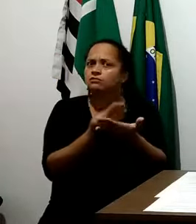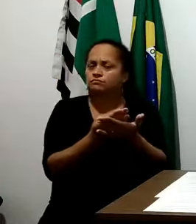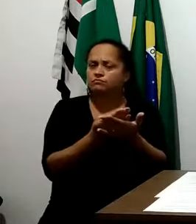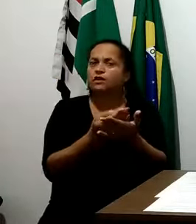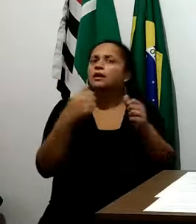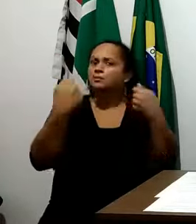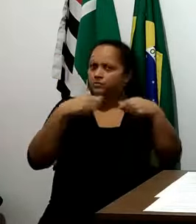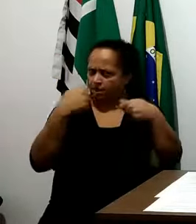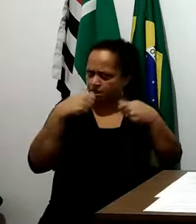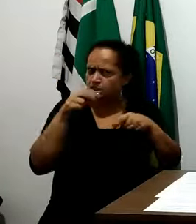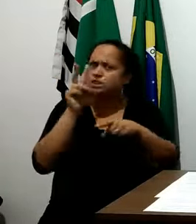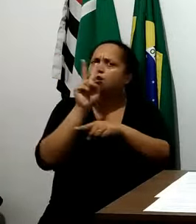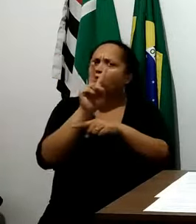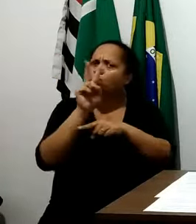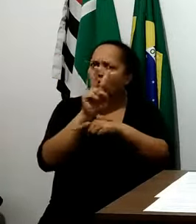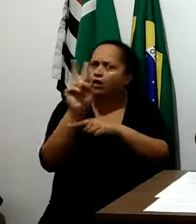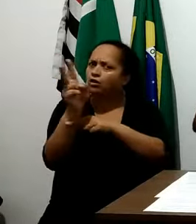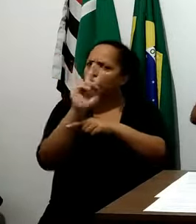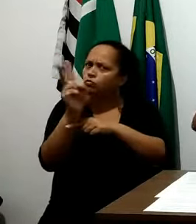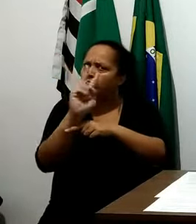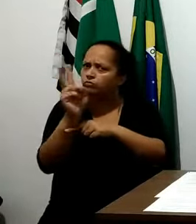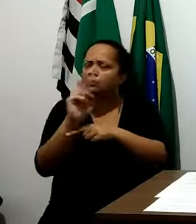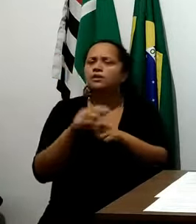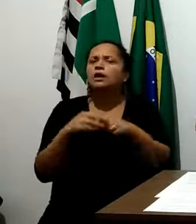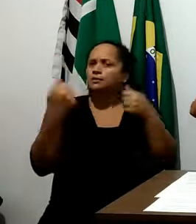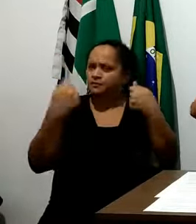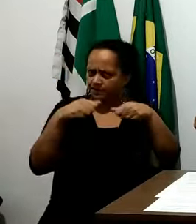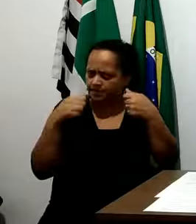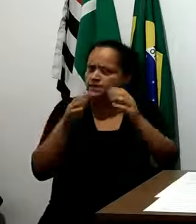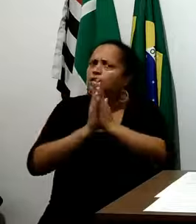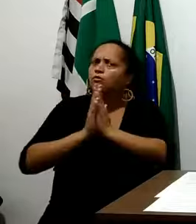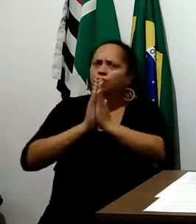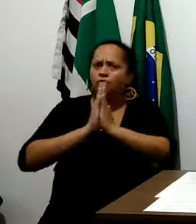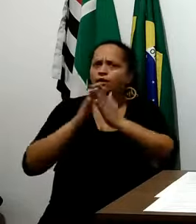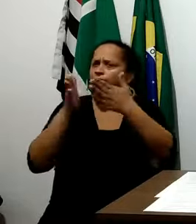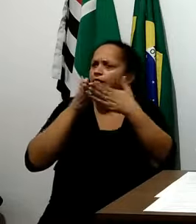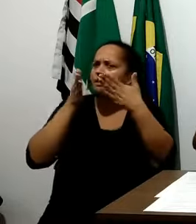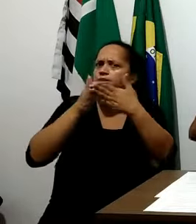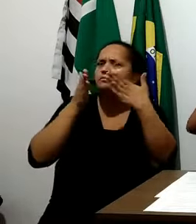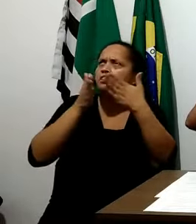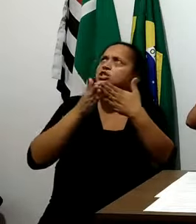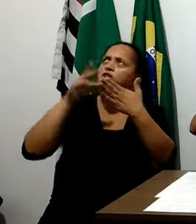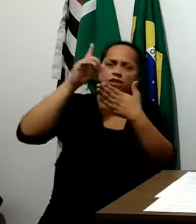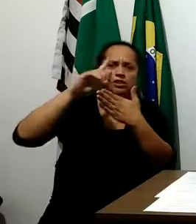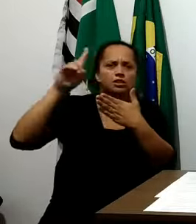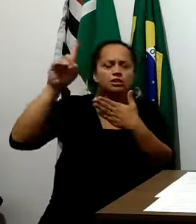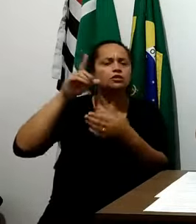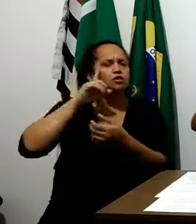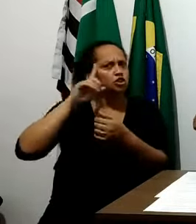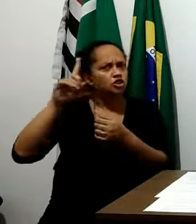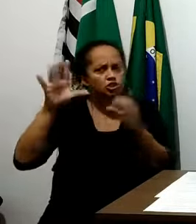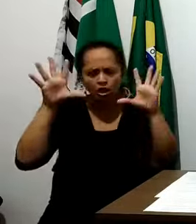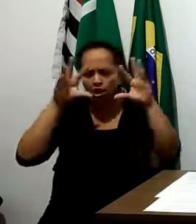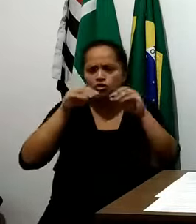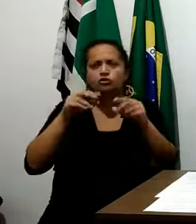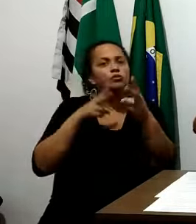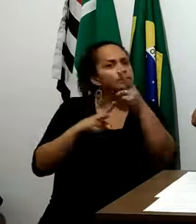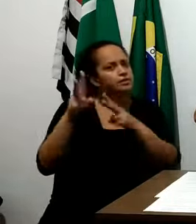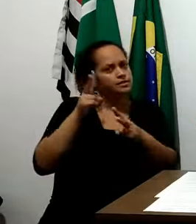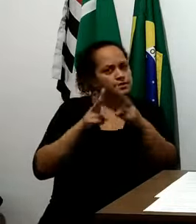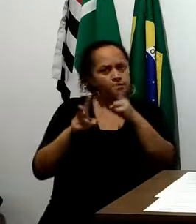ore, interceda pelas pessoas de dia e de noite, não dê descanso ao